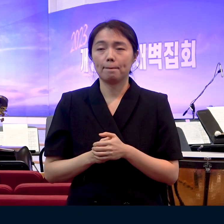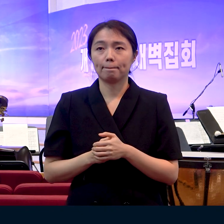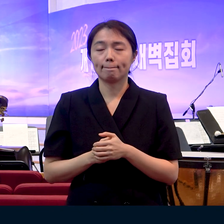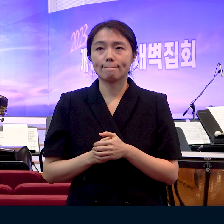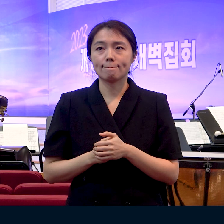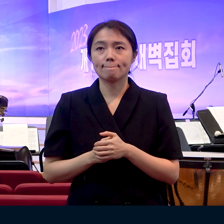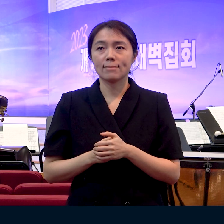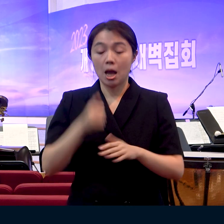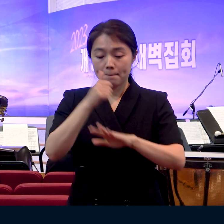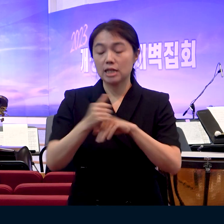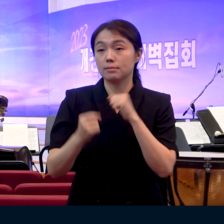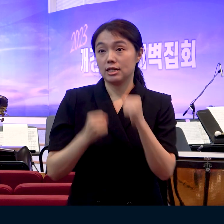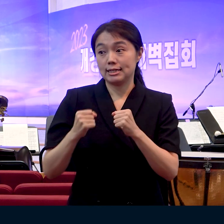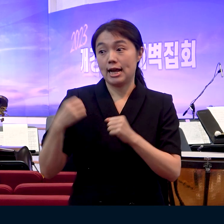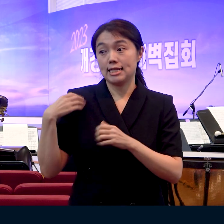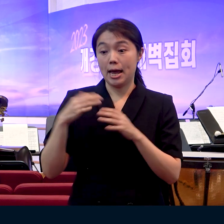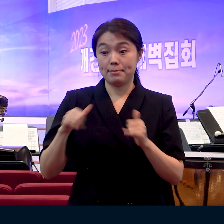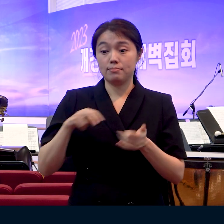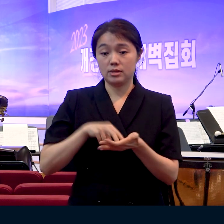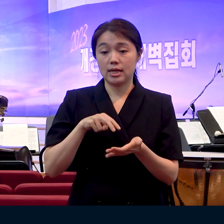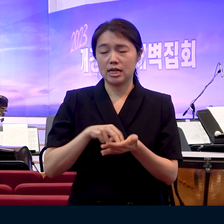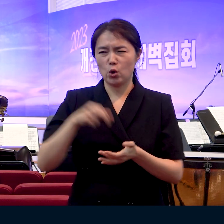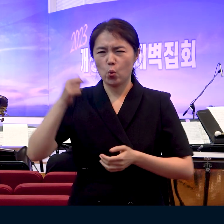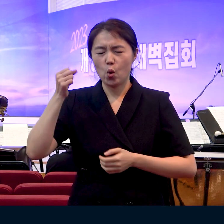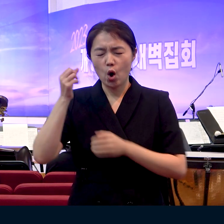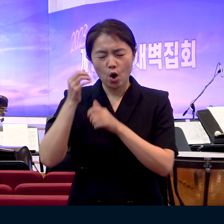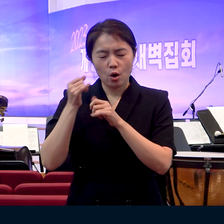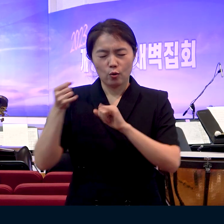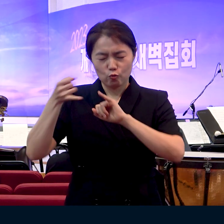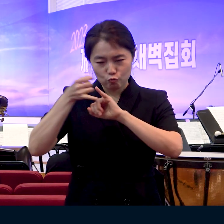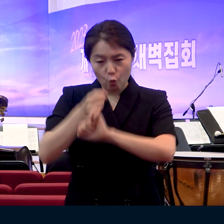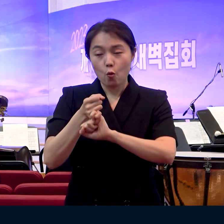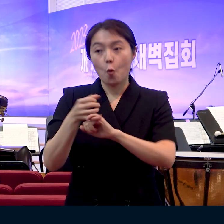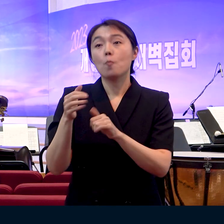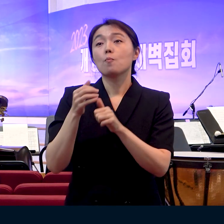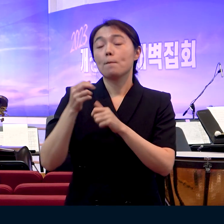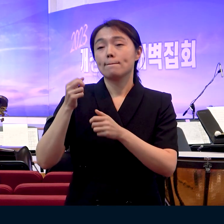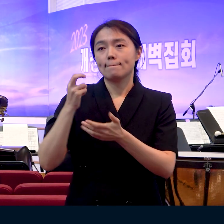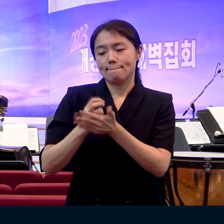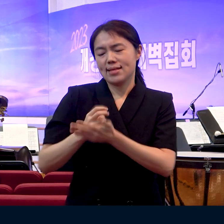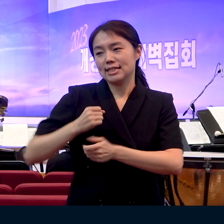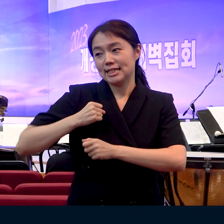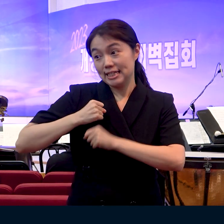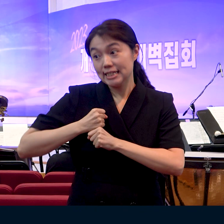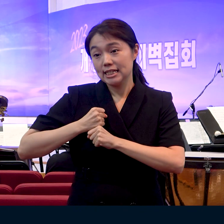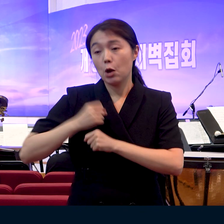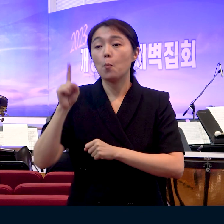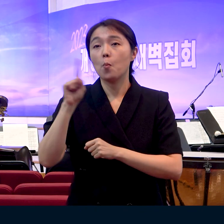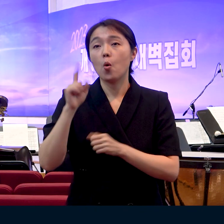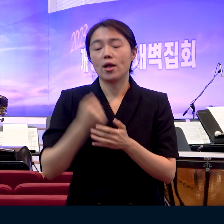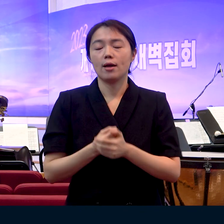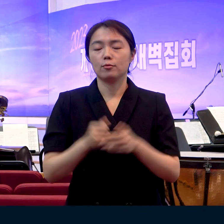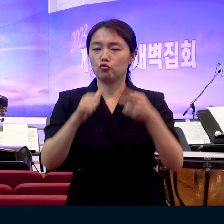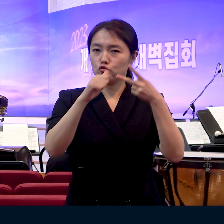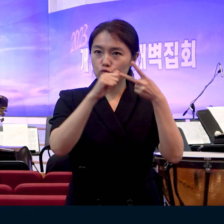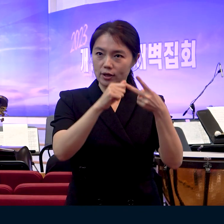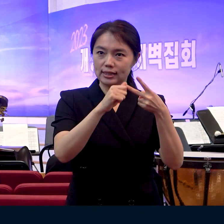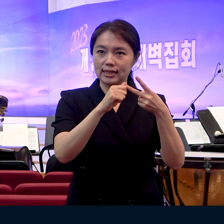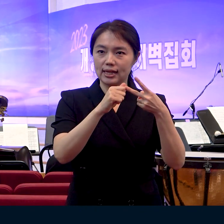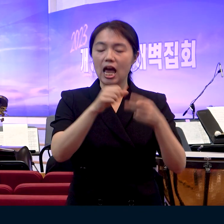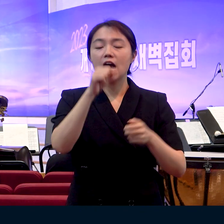앵커로서 마지막 구간을 달려가기 위해서 꼭 붙들어야 될 또 한 가지가 바로 주어졌는데, 그것이 바로 뭐냐면